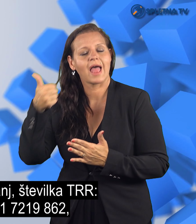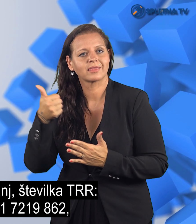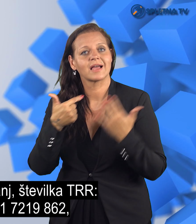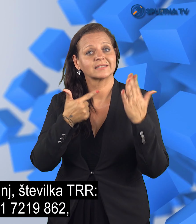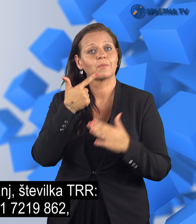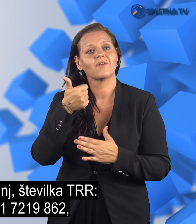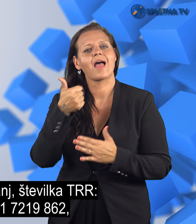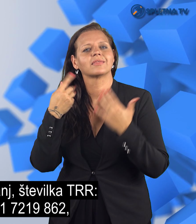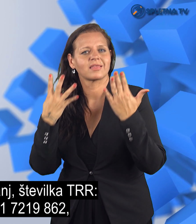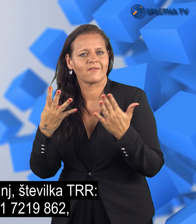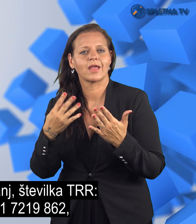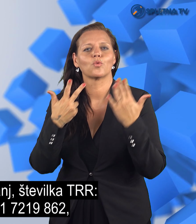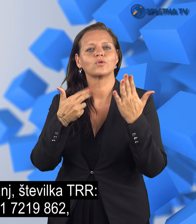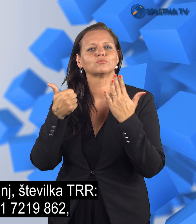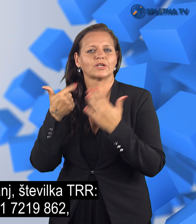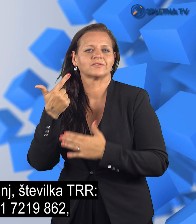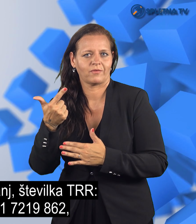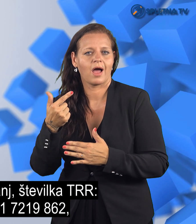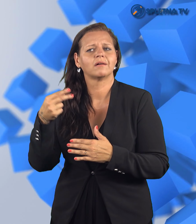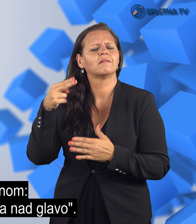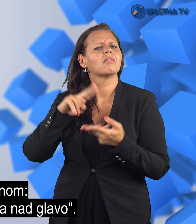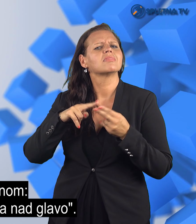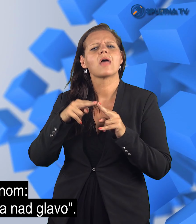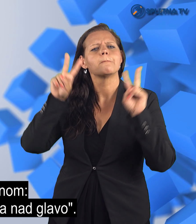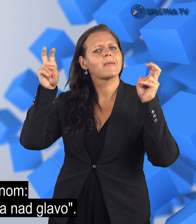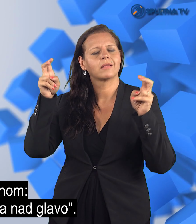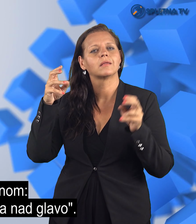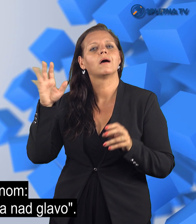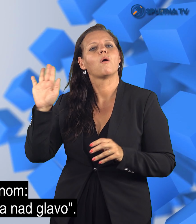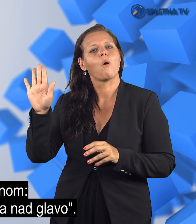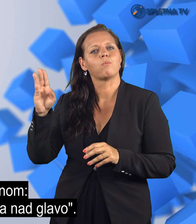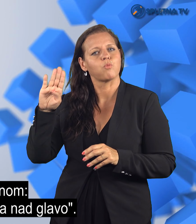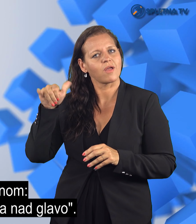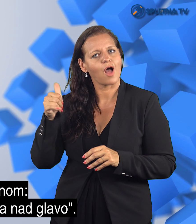56 02 06 8 001